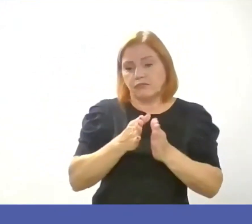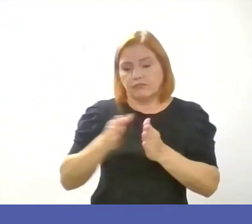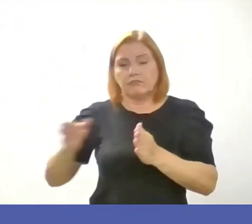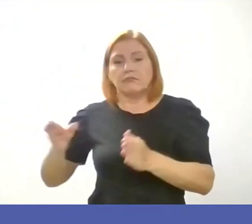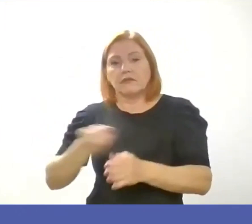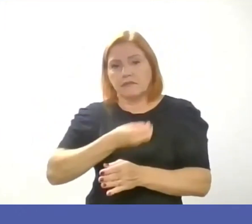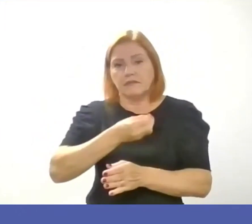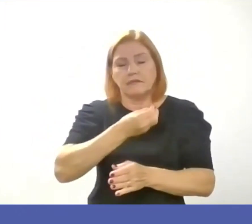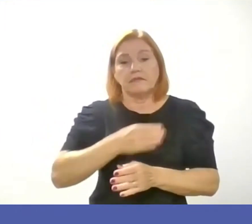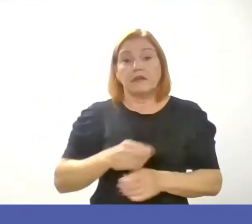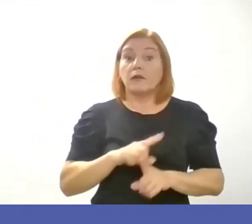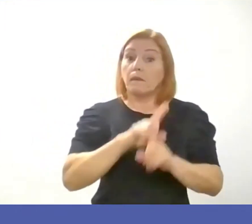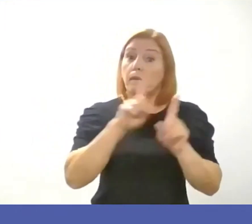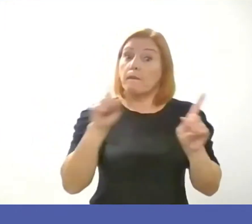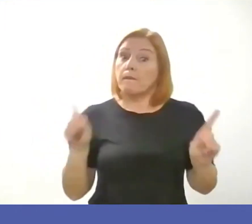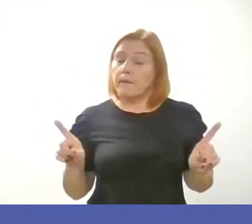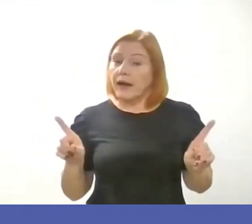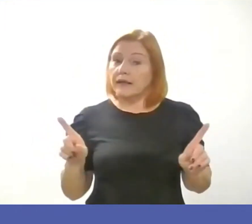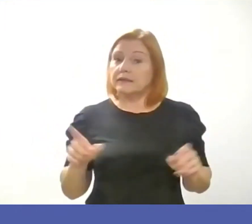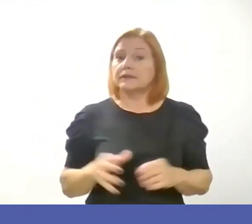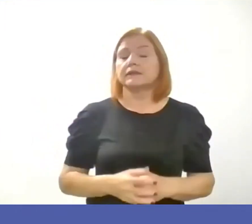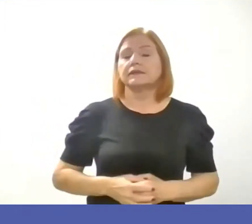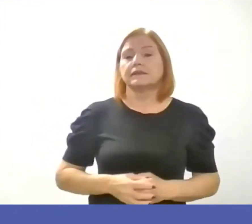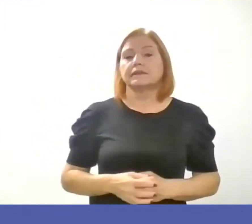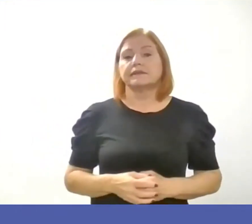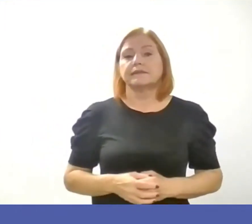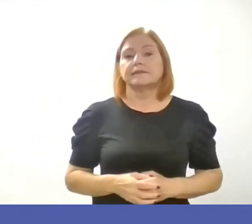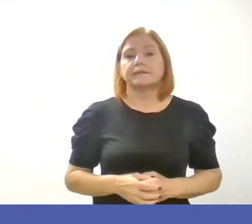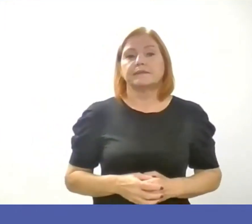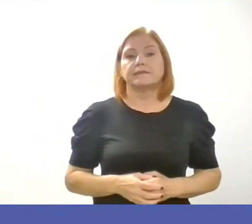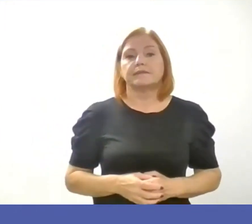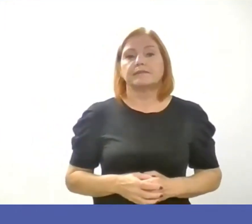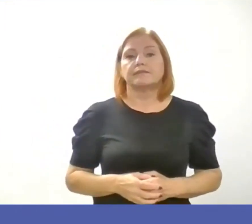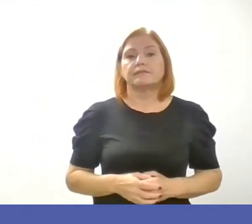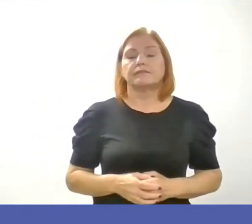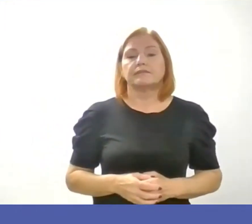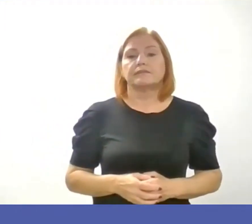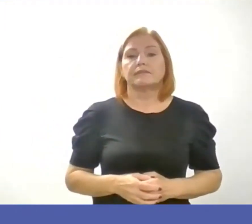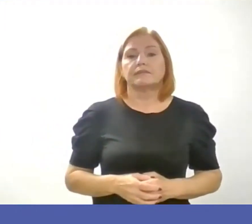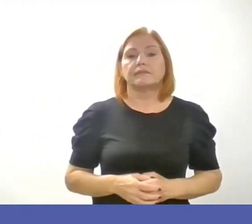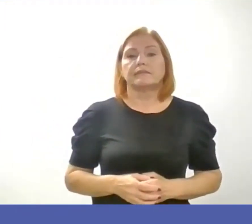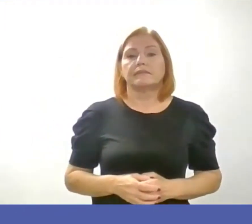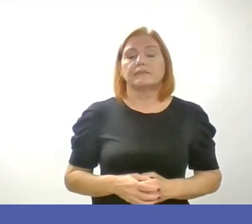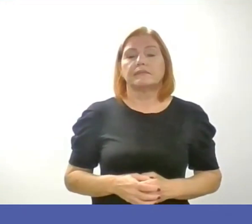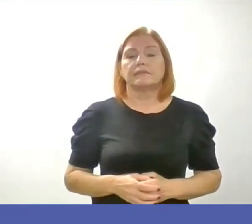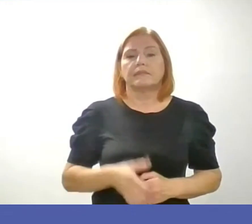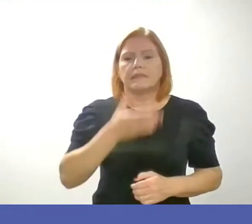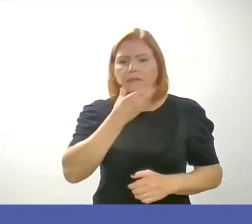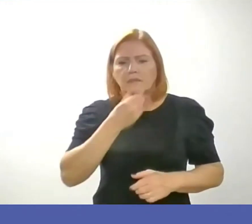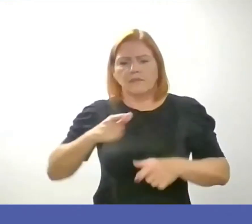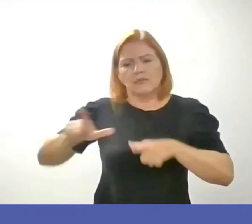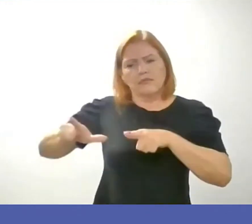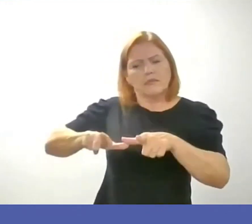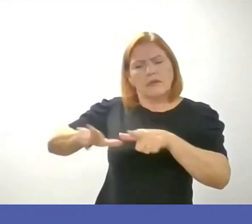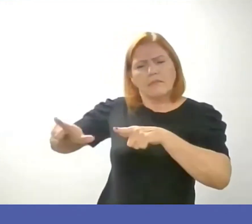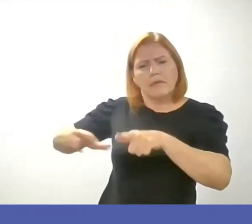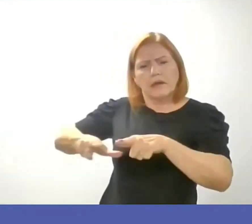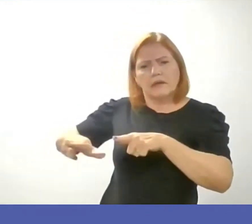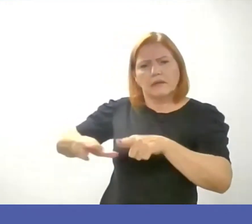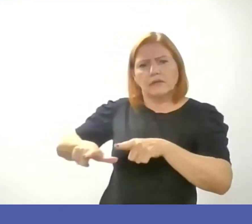Mas, irmãos, isso quer dizer o quê? Que os trabalhadores das últimas 3 horas